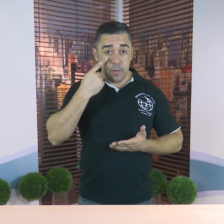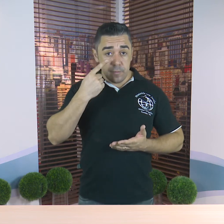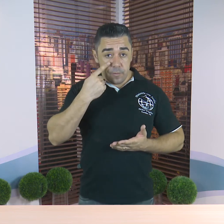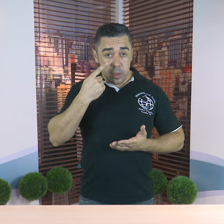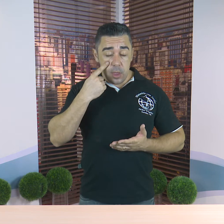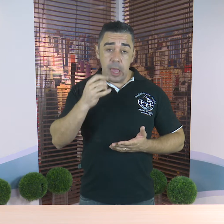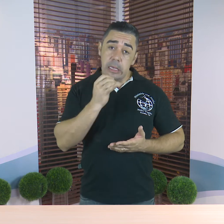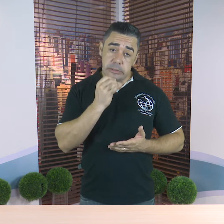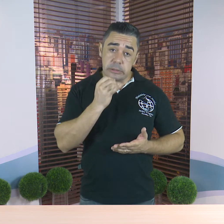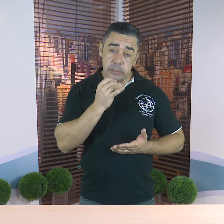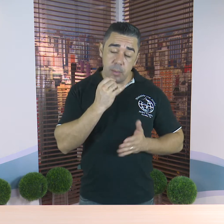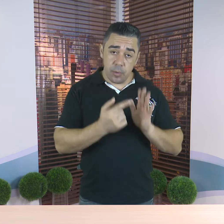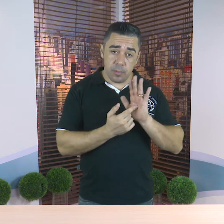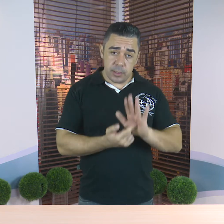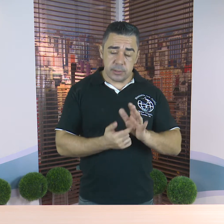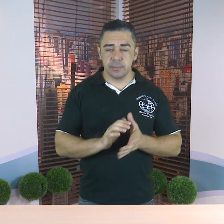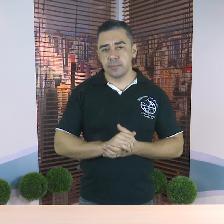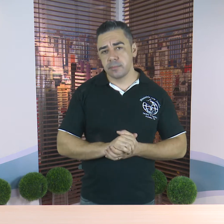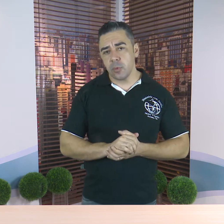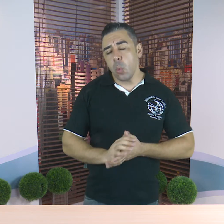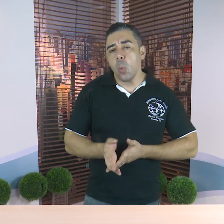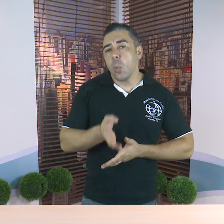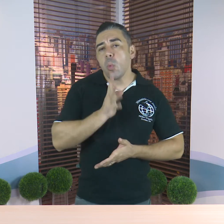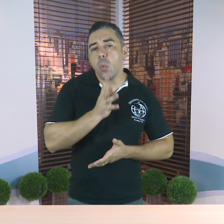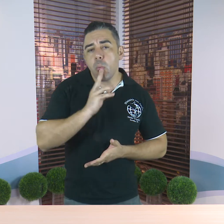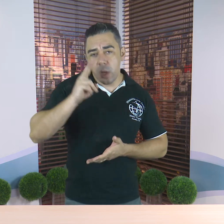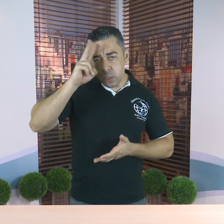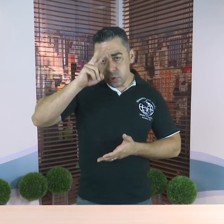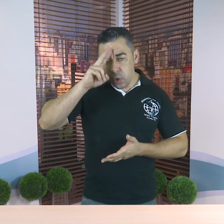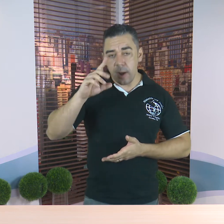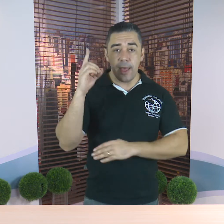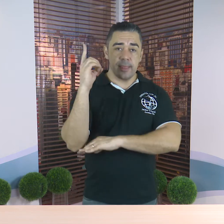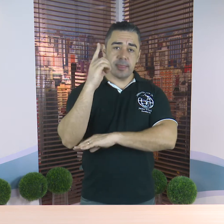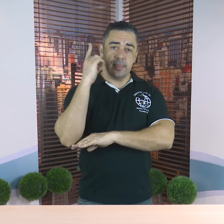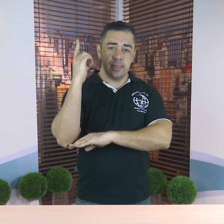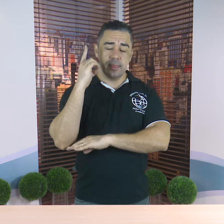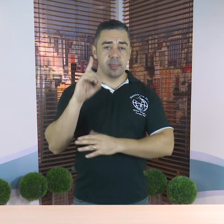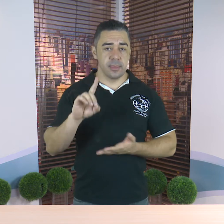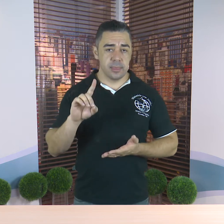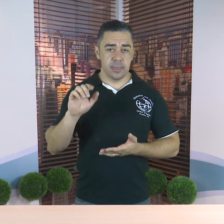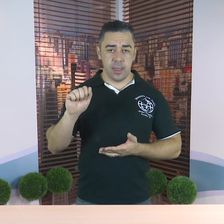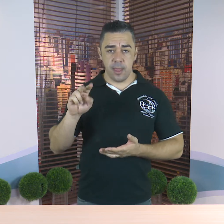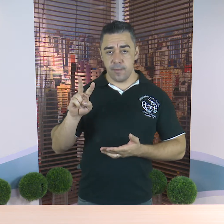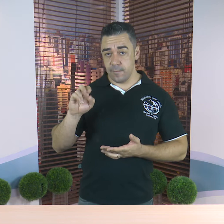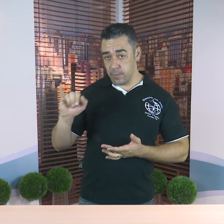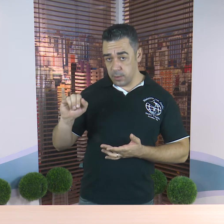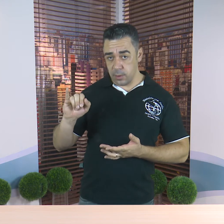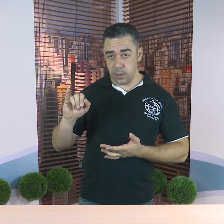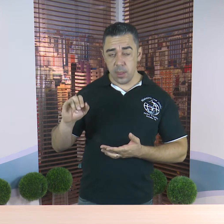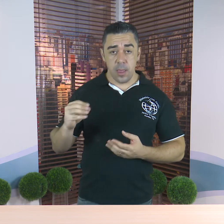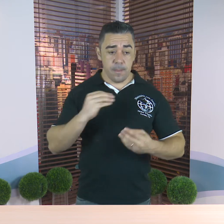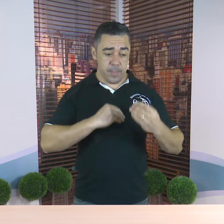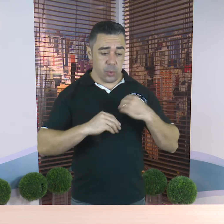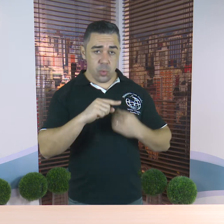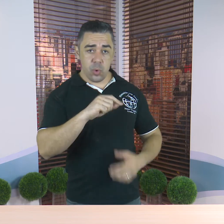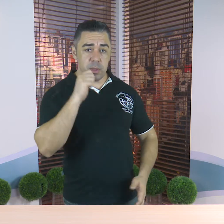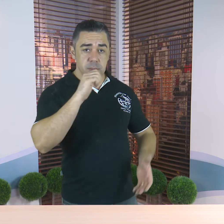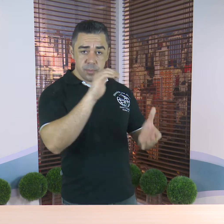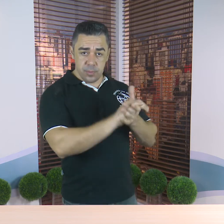alguns exemplos bíblicos. Conhecemos bem a história de Davi quanto ao pecado com Betseba e o homicídio